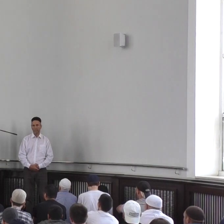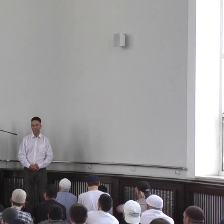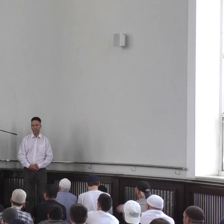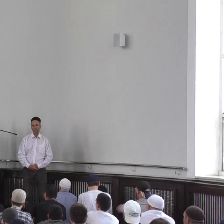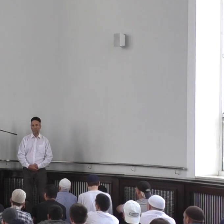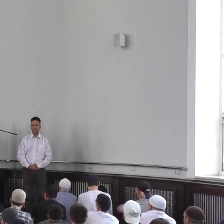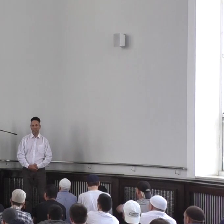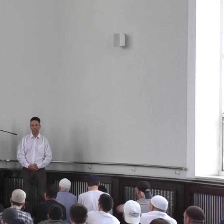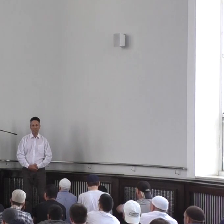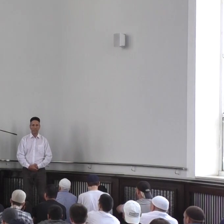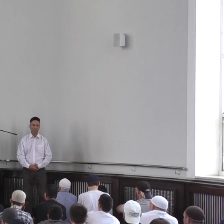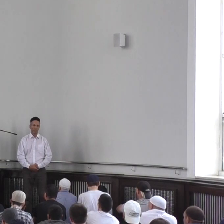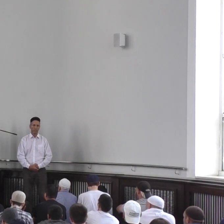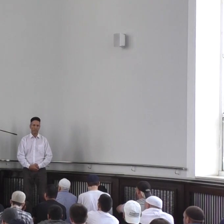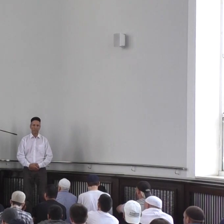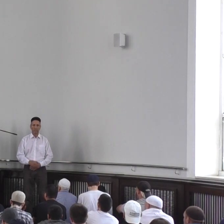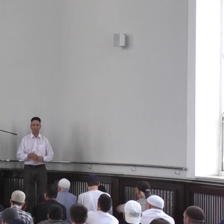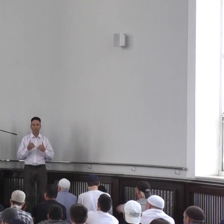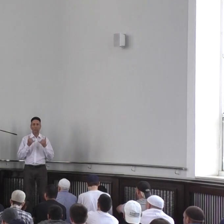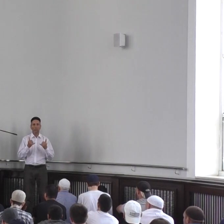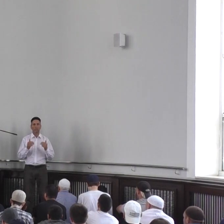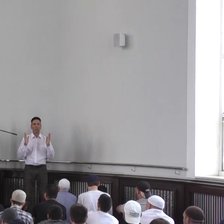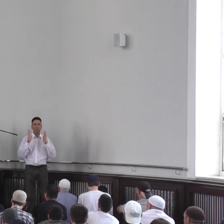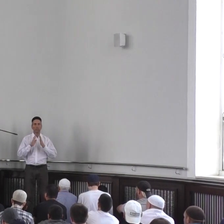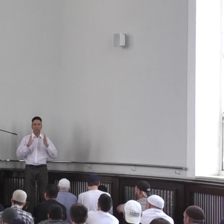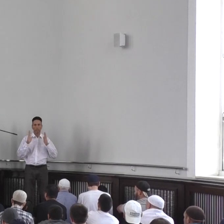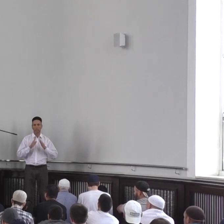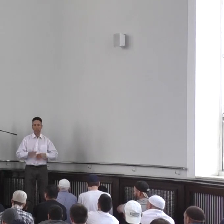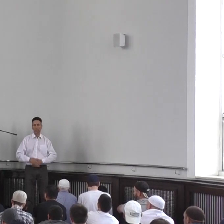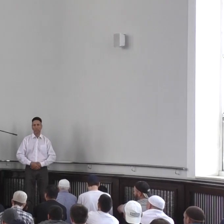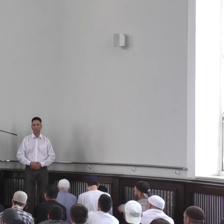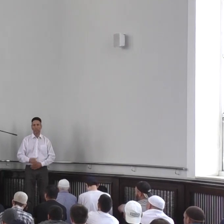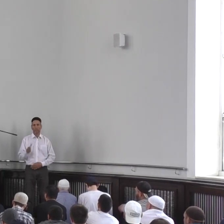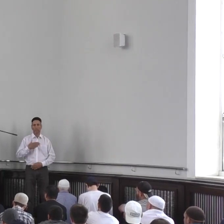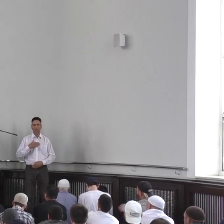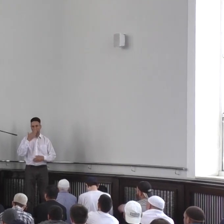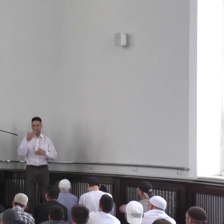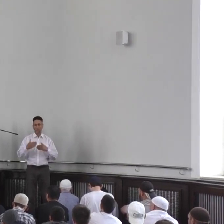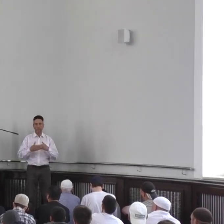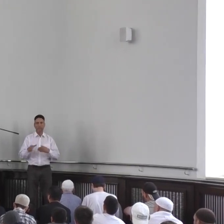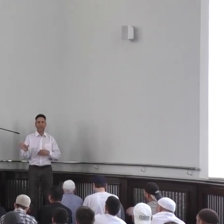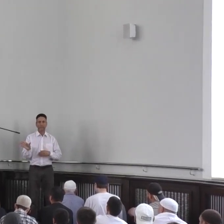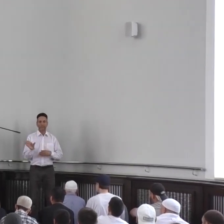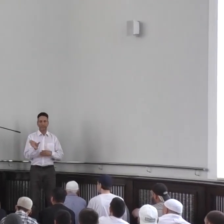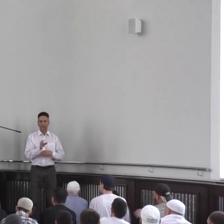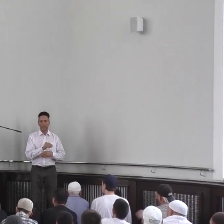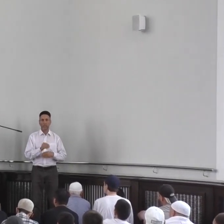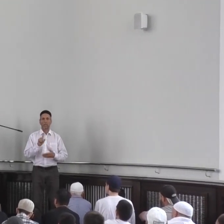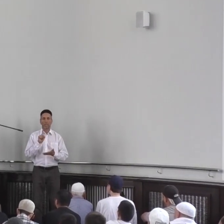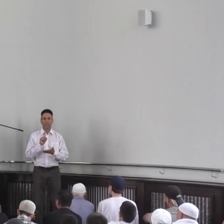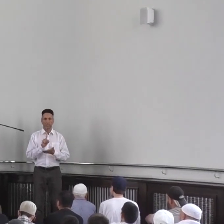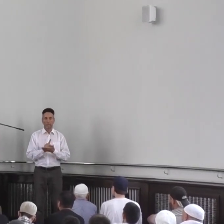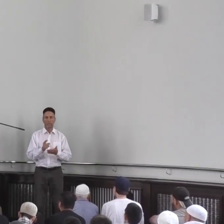بإحسان إلى يوم الدين. حرمات المؤمن مسلمان نار غزيزين قرداش تربس بارشا وزندا البتة